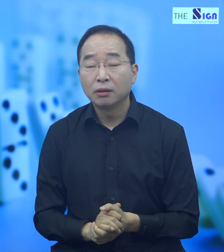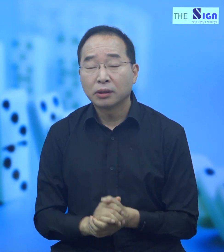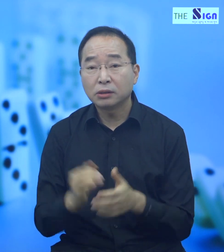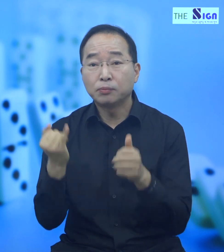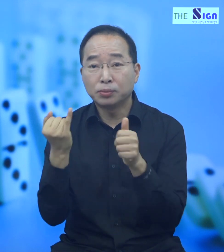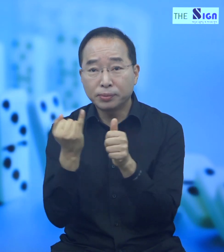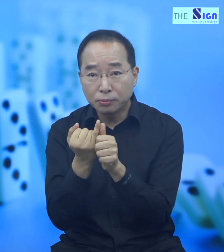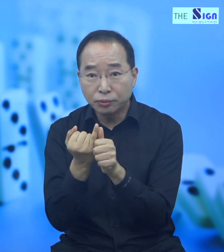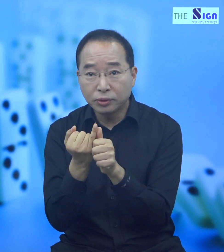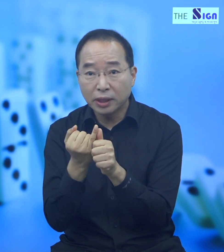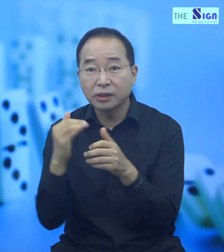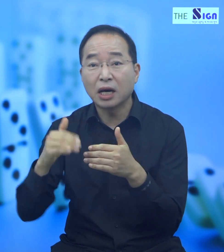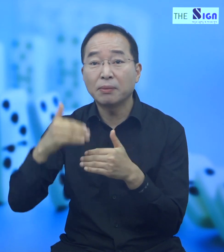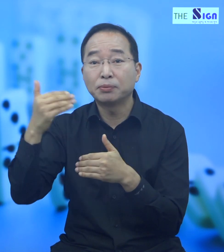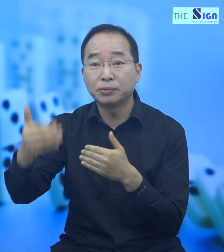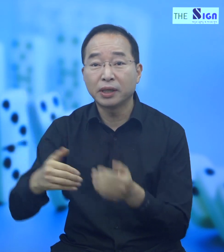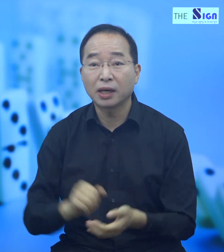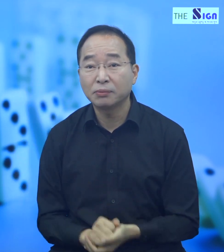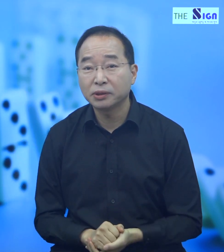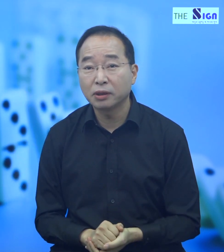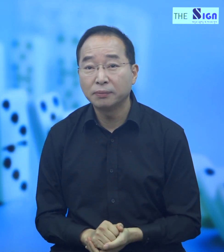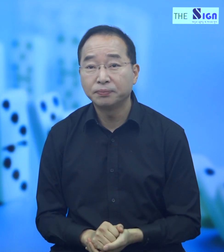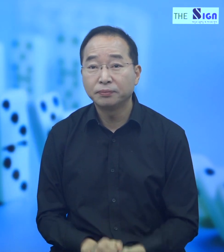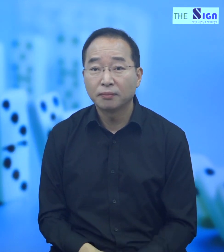그래서 부부인 부부인데 그 다음에 부부 생활하면서